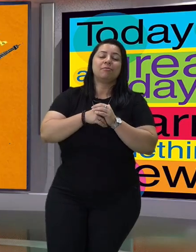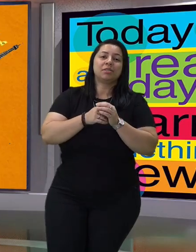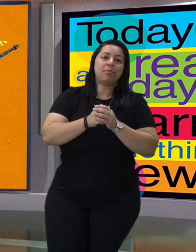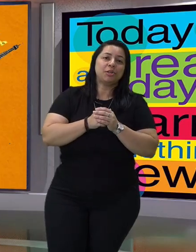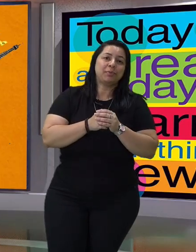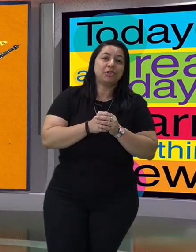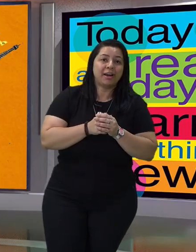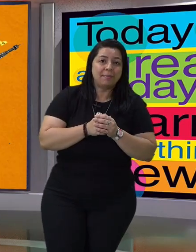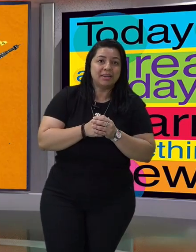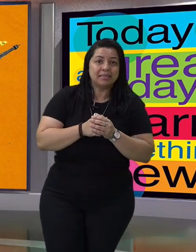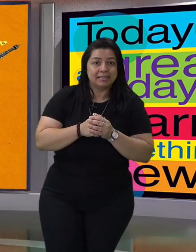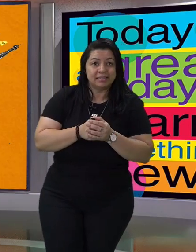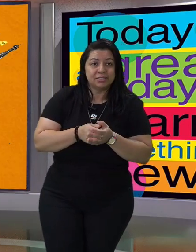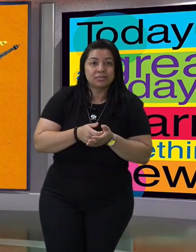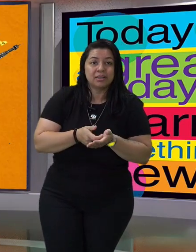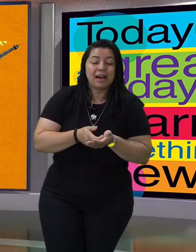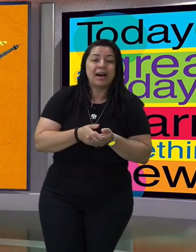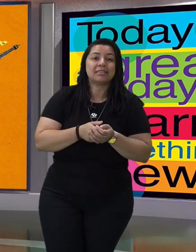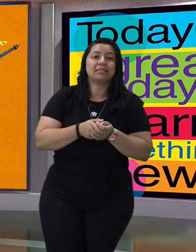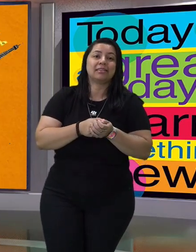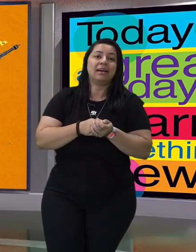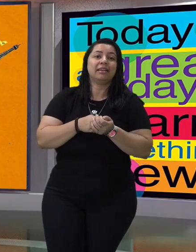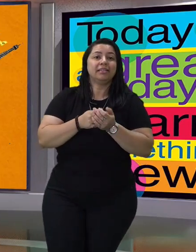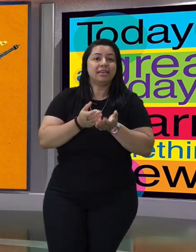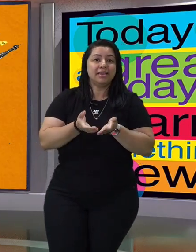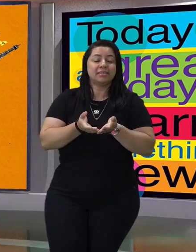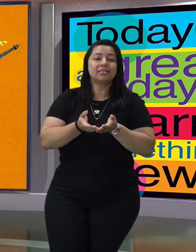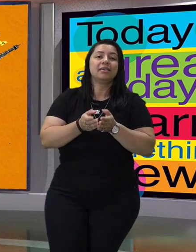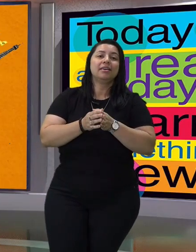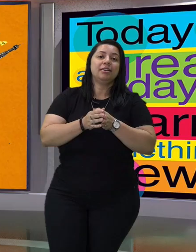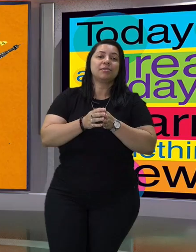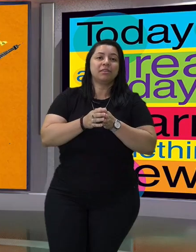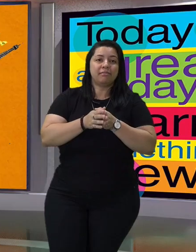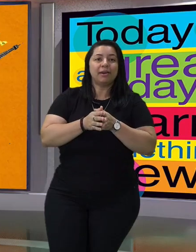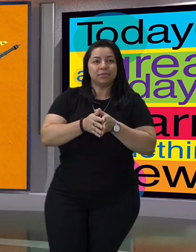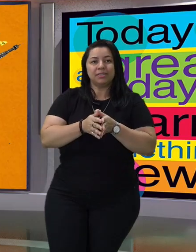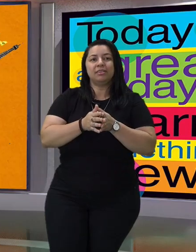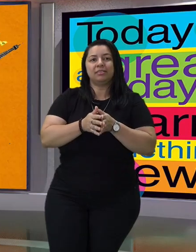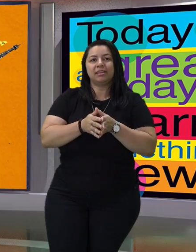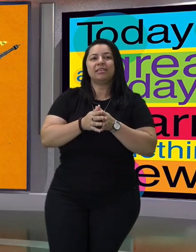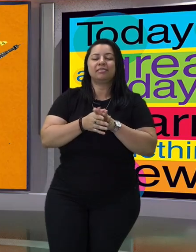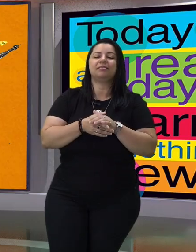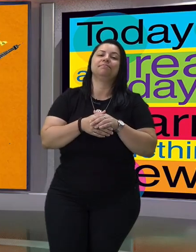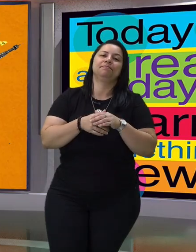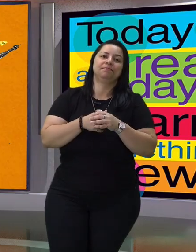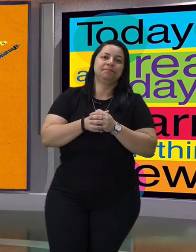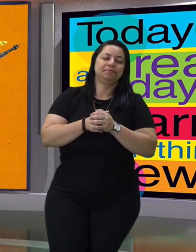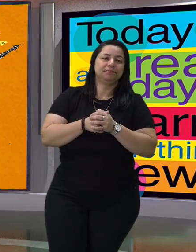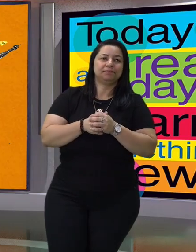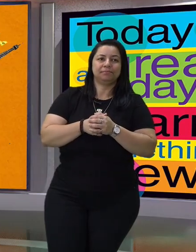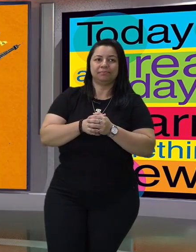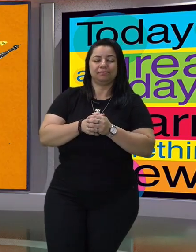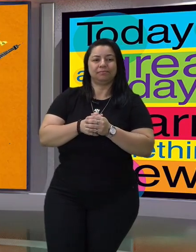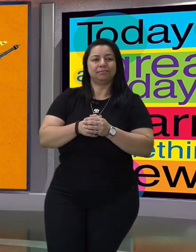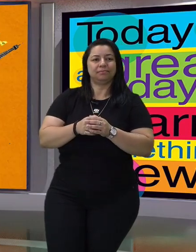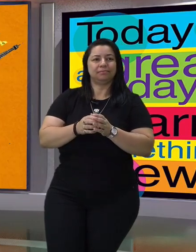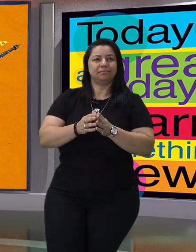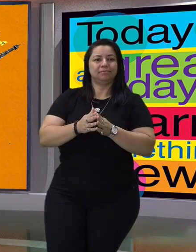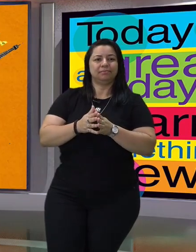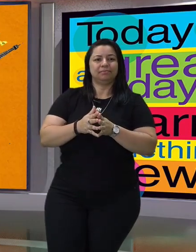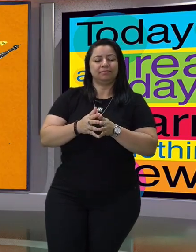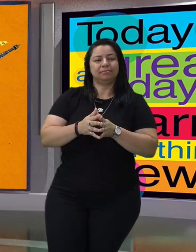entender. Você pode praticar mais exercícios em casa, tá? Além desses, que você vai conseguir entender sim. Muito bem.